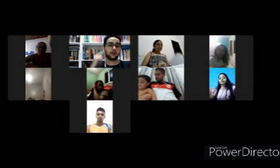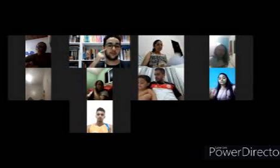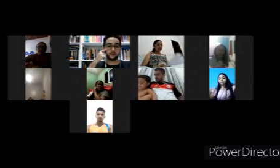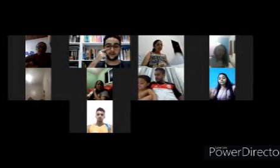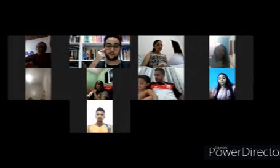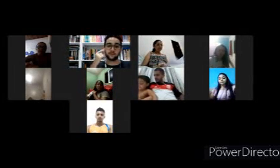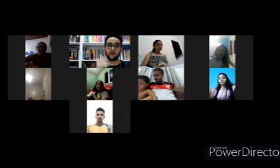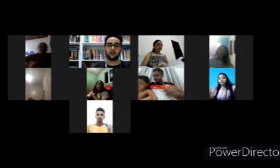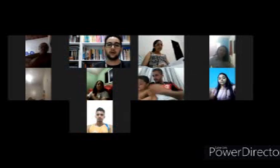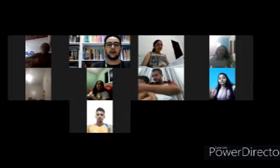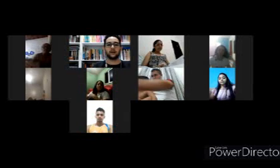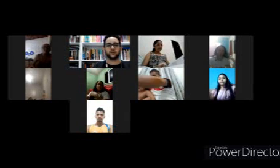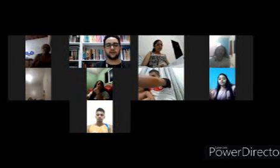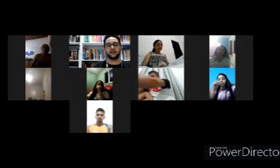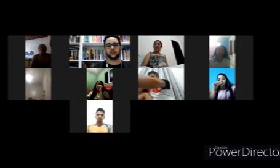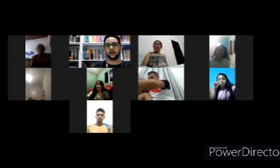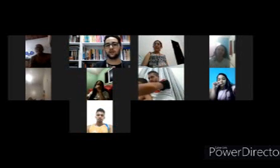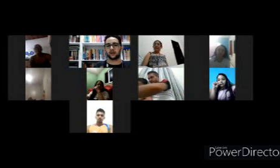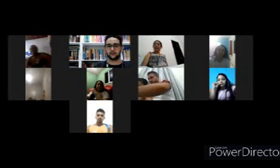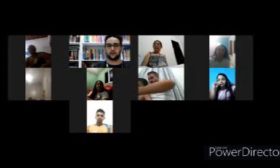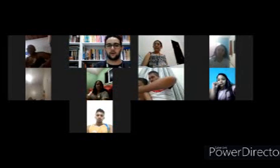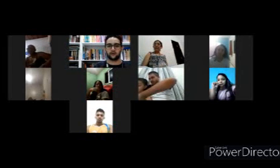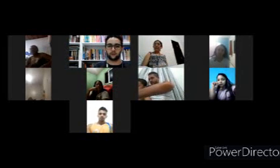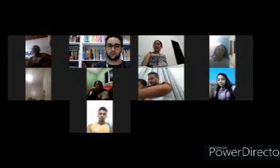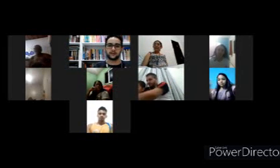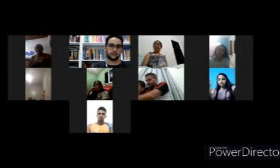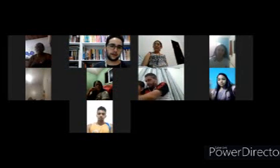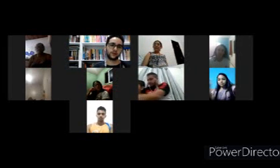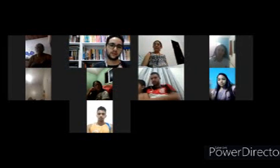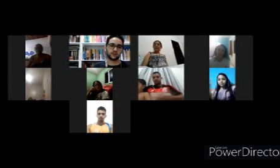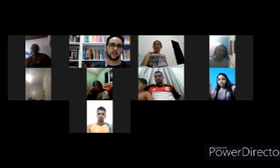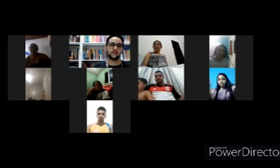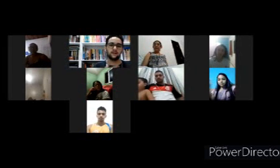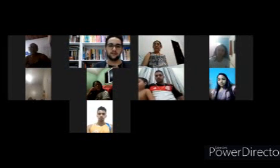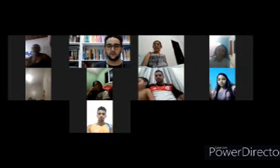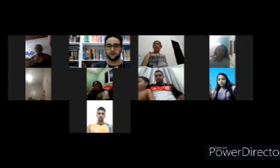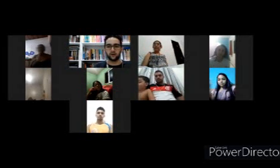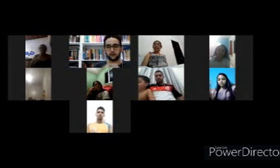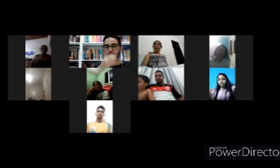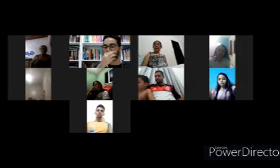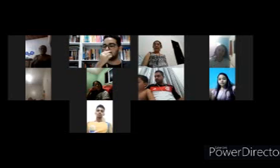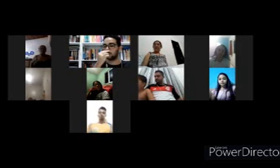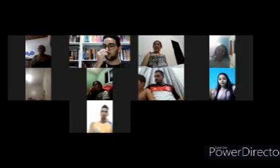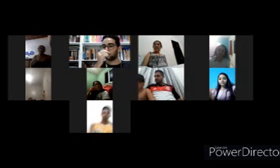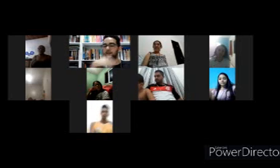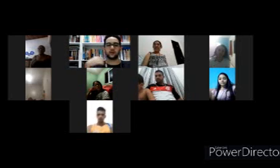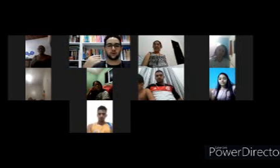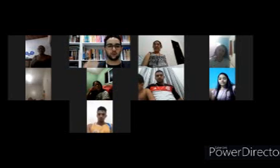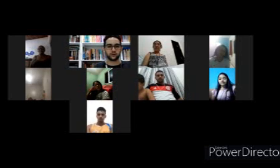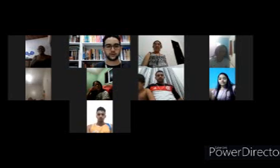falei para vocês na última aula, a gente vai deixar de lado agora algumas temáticas que já se desenvolveram, como a